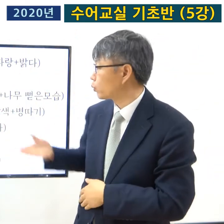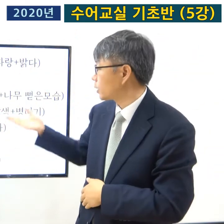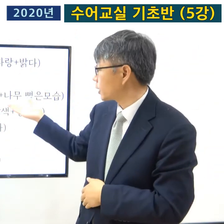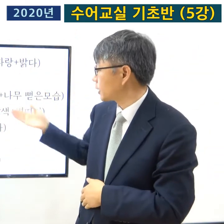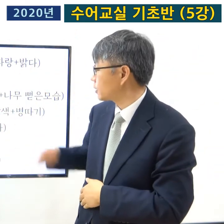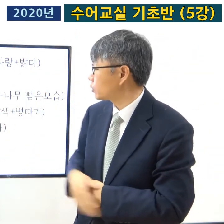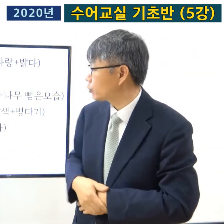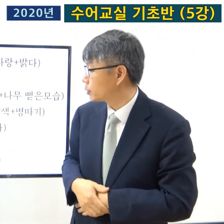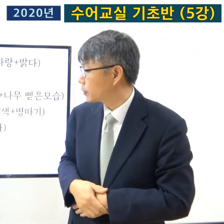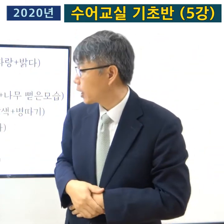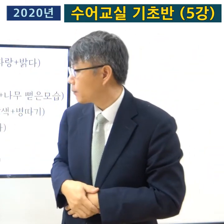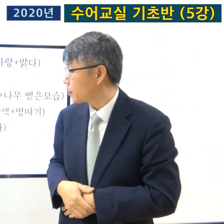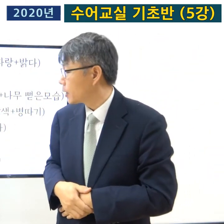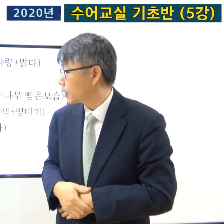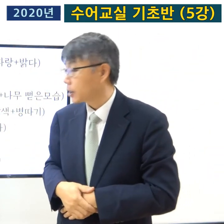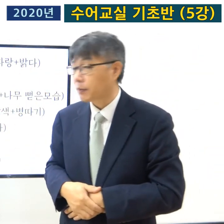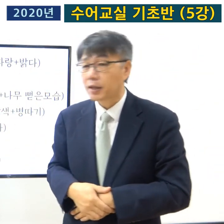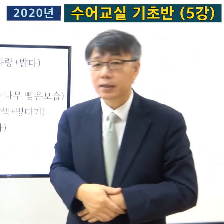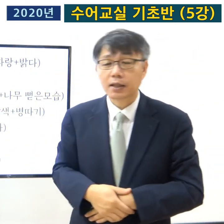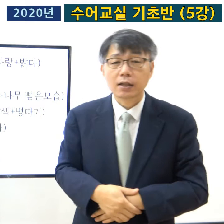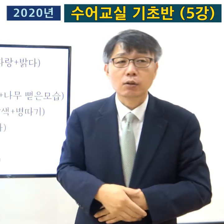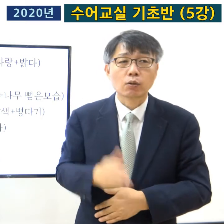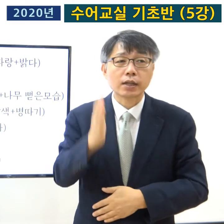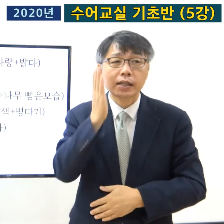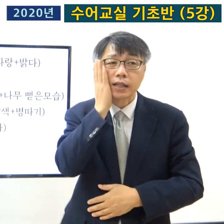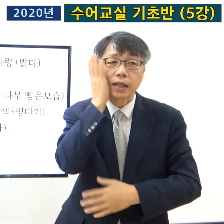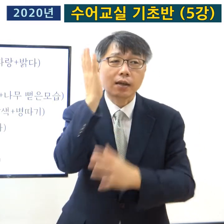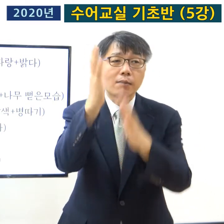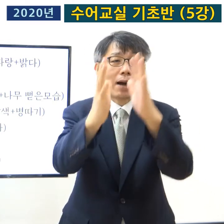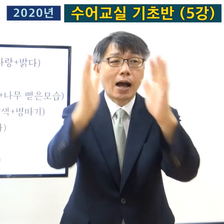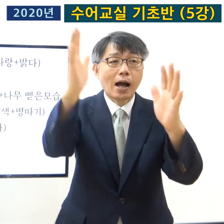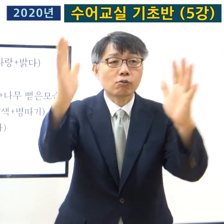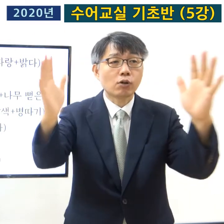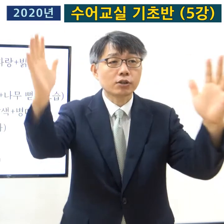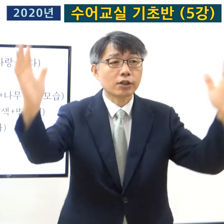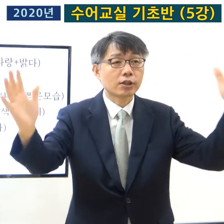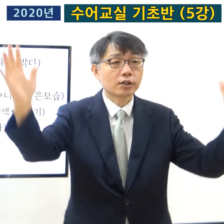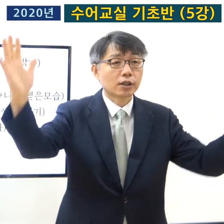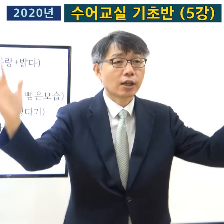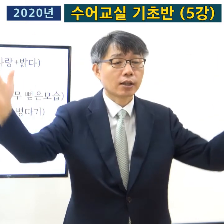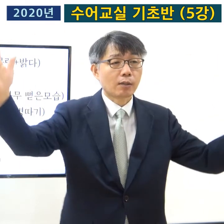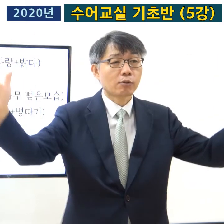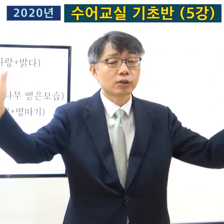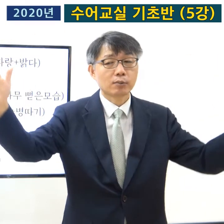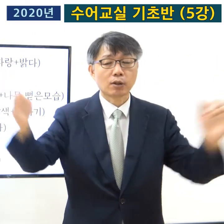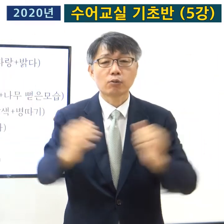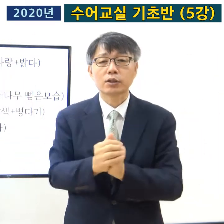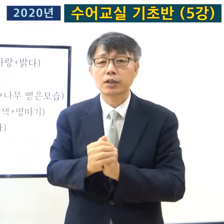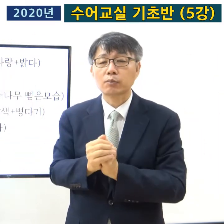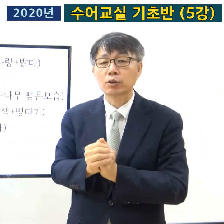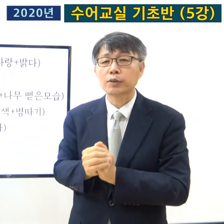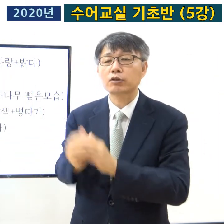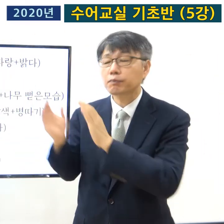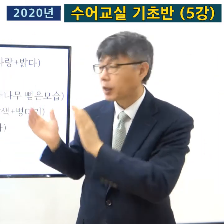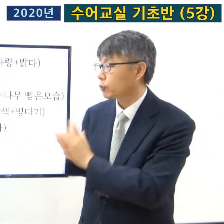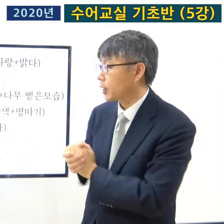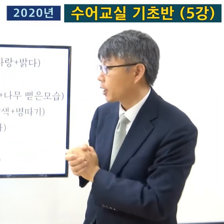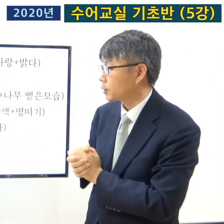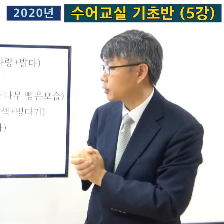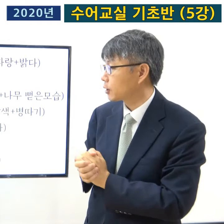가지를 같이 쓸 수 있습니다. 그 다음에 이제 녹색이 이렇게 막 우거져 있는, 이렇게 나무처럼 이렇게 우거져 있는 모습이 숲이라고 생각하시면 될 것